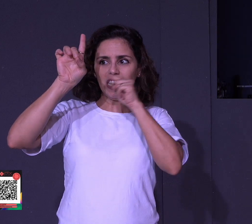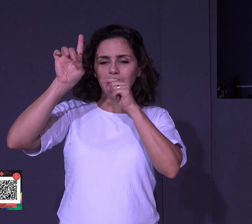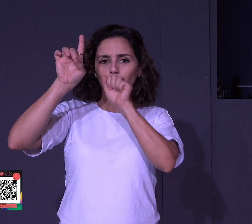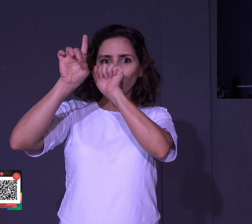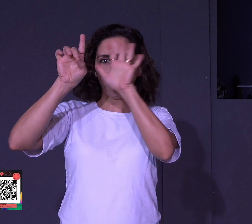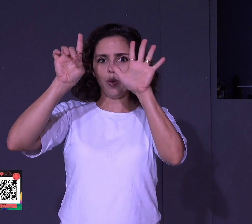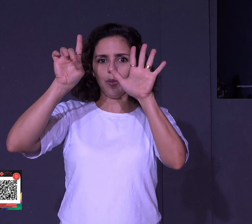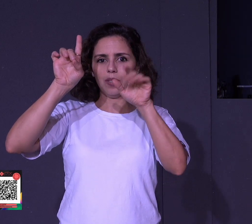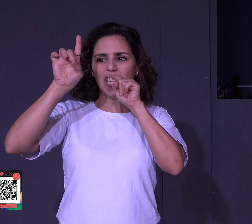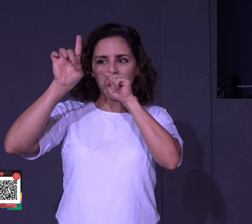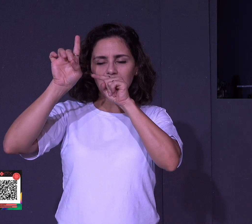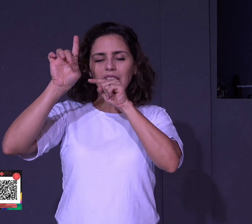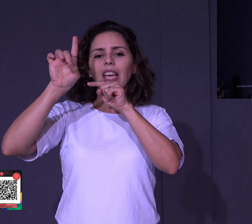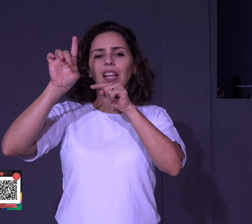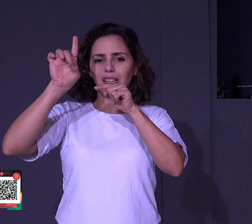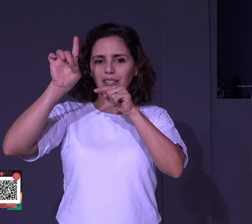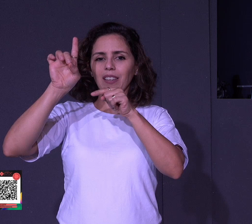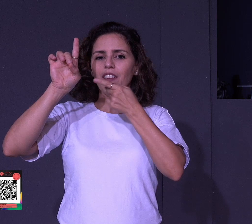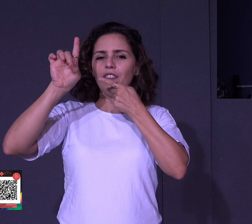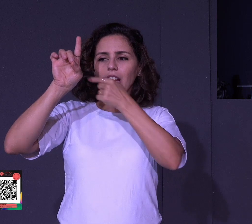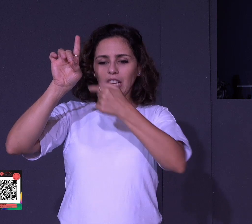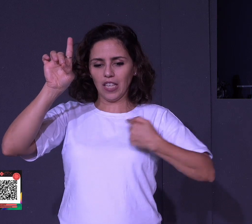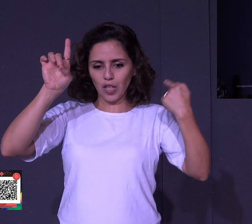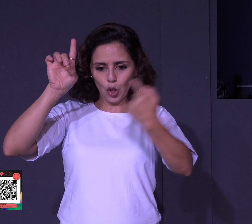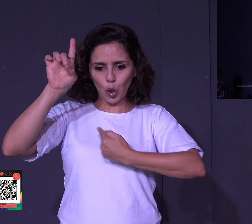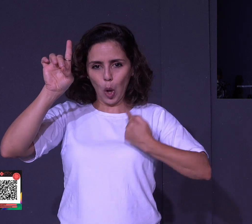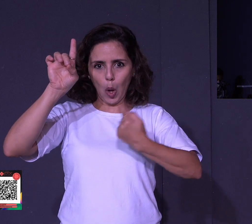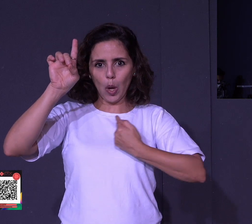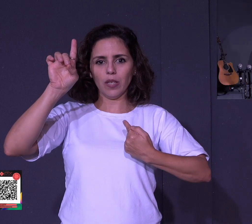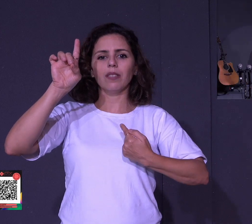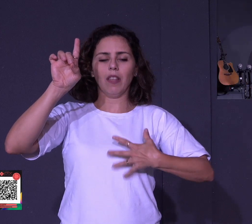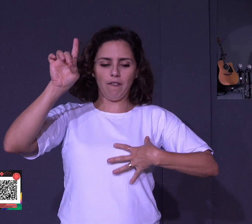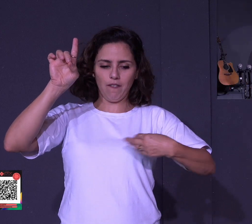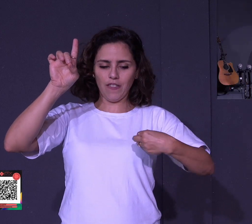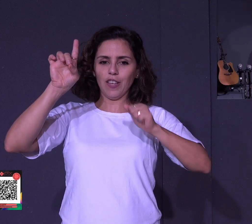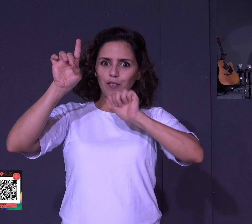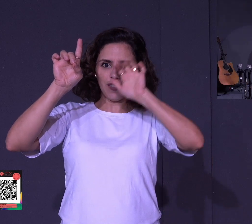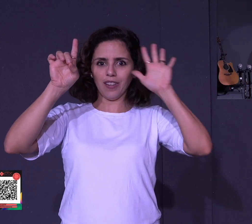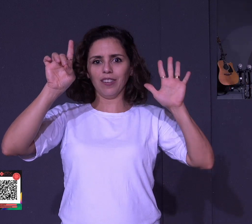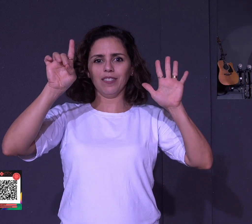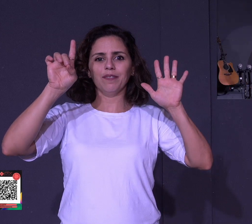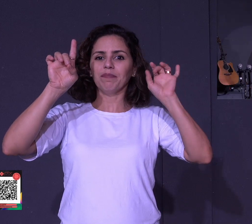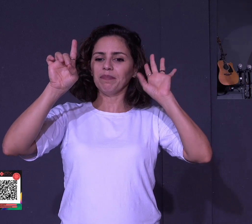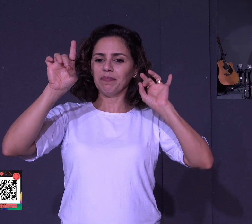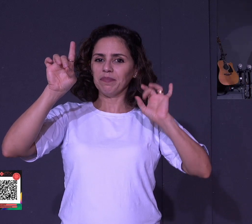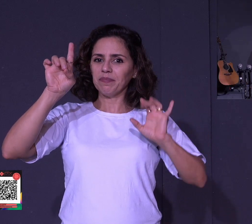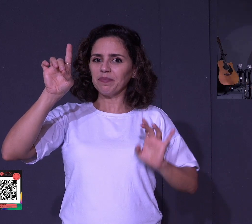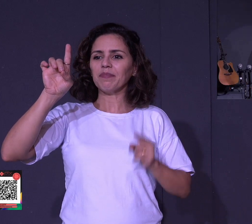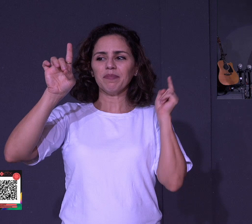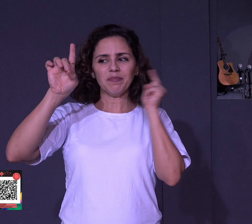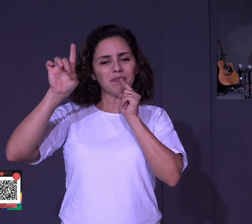encerro com essa bênção aqui. 1 Coríntios 2,16. 1 Coríntios